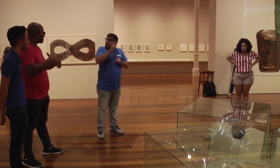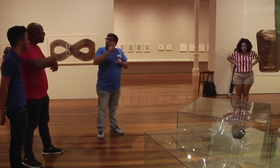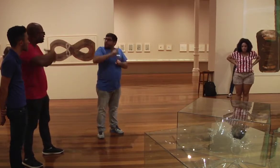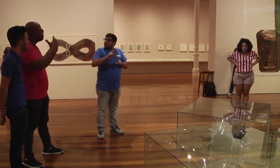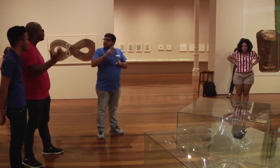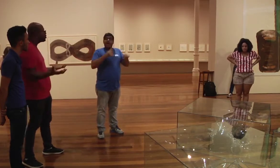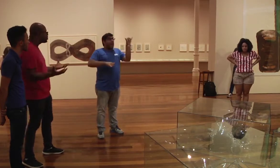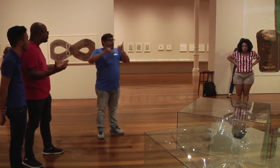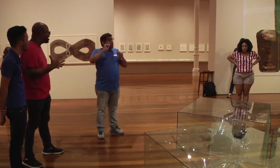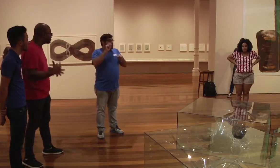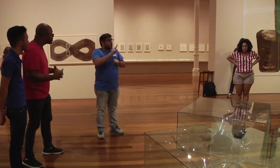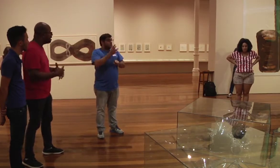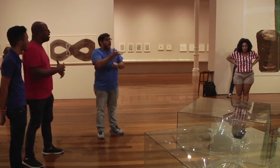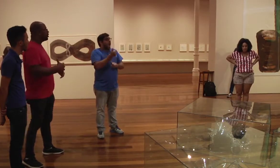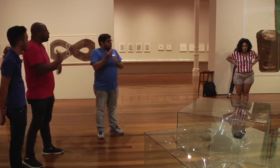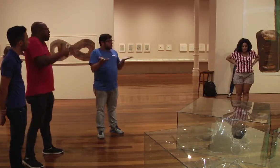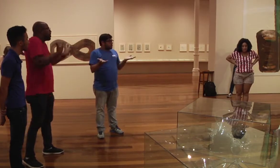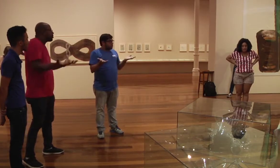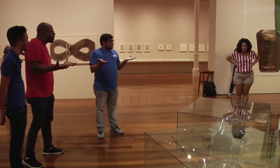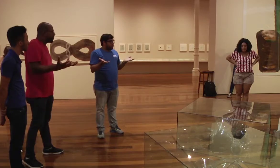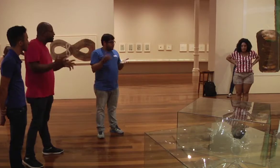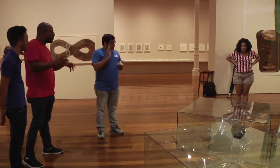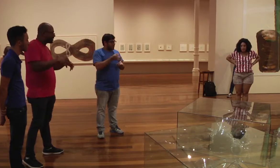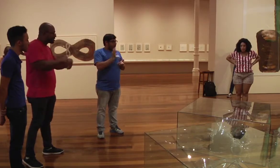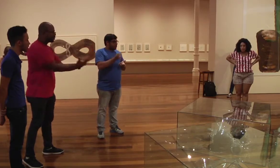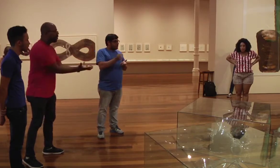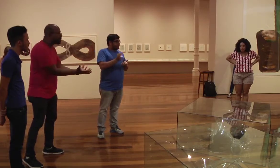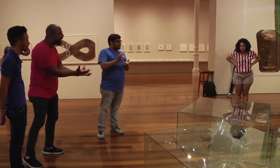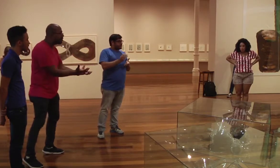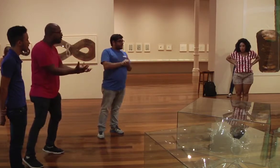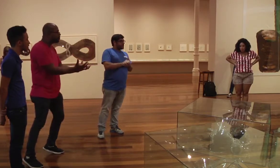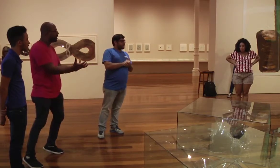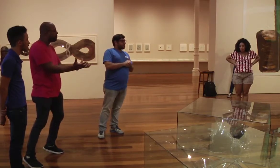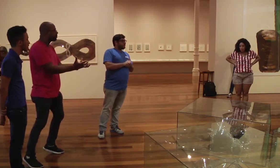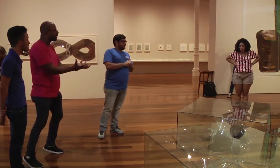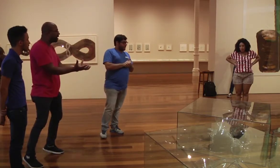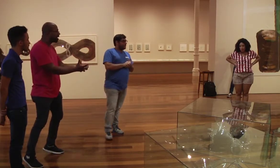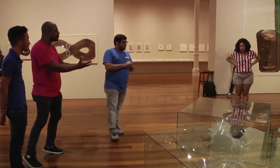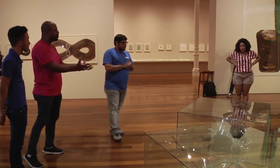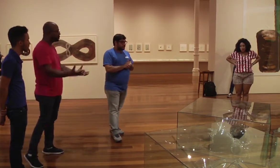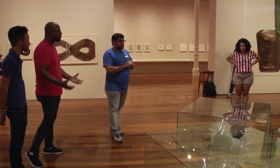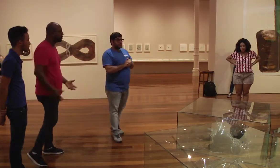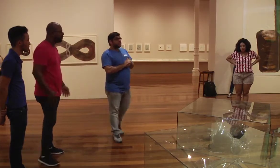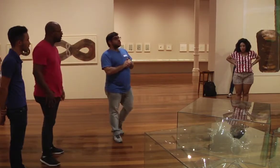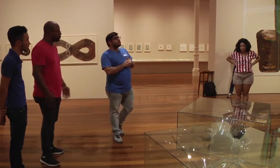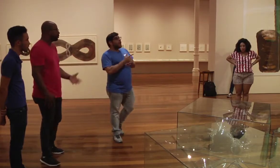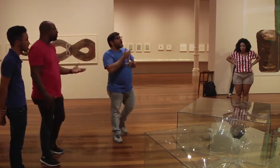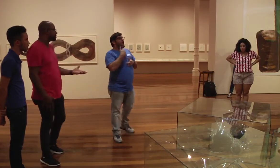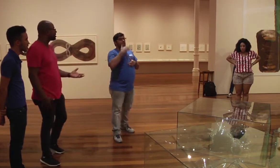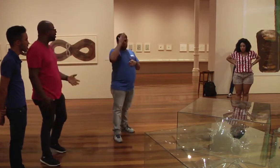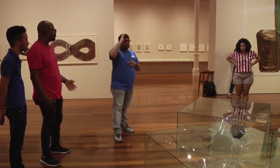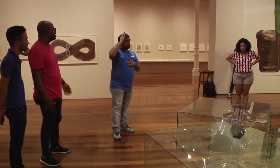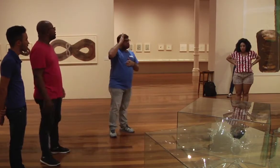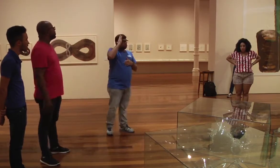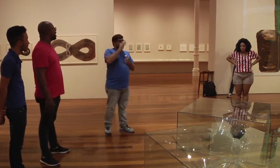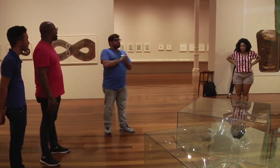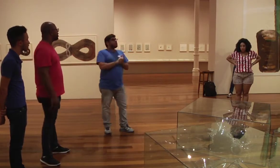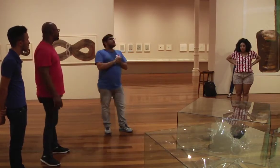vários elementos diversos de um laboratório, por exemplo, para se transformar num elemento aqui artístico de uma exposição. É, eu